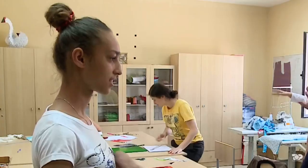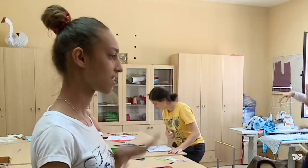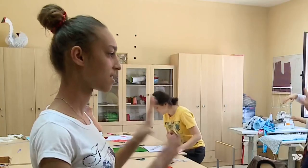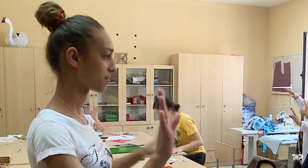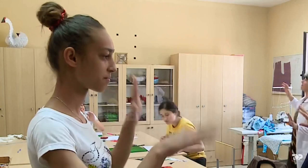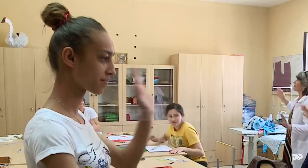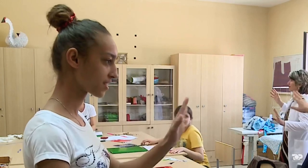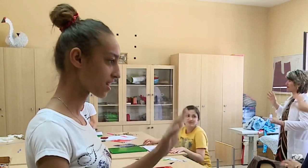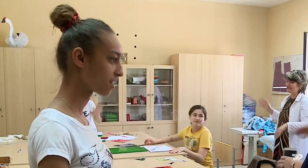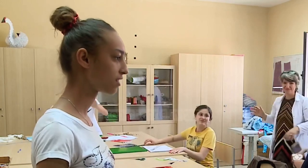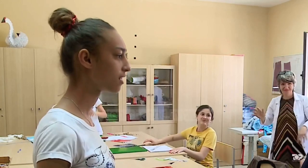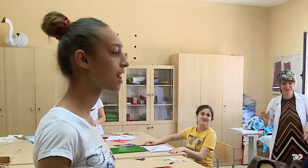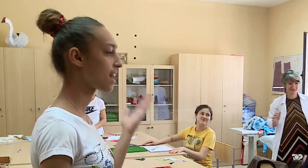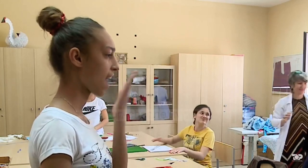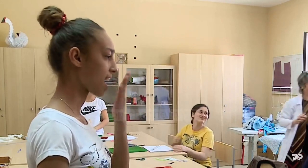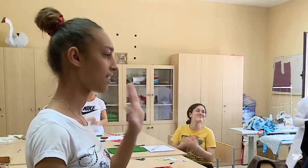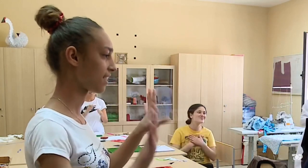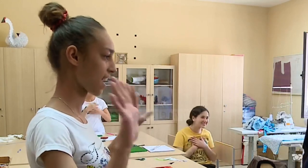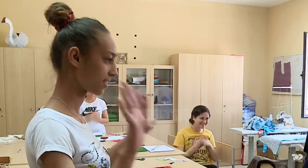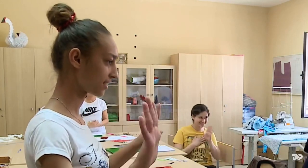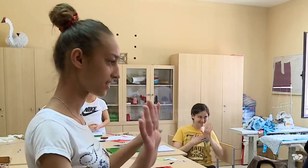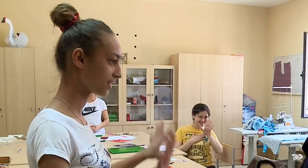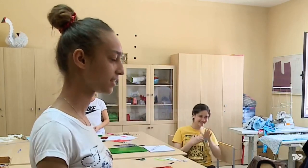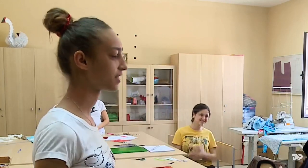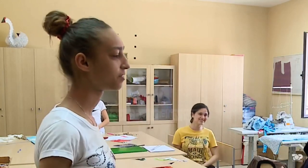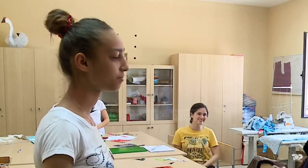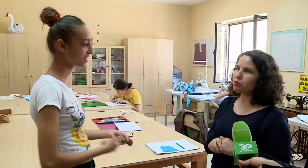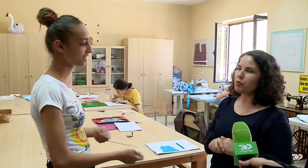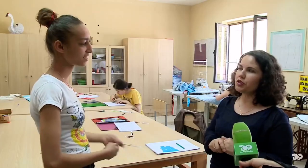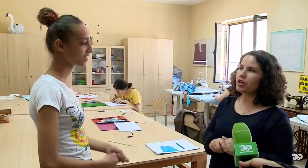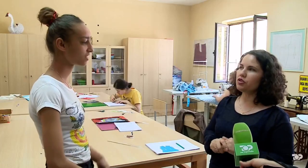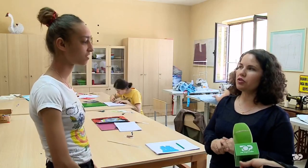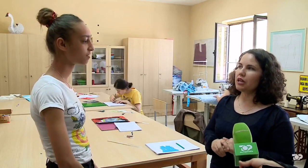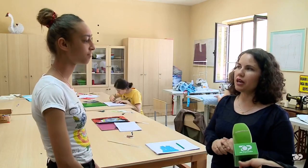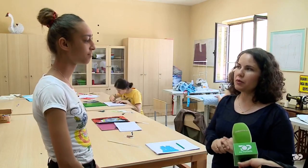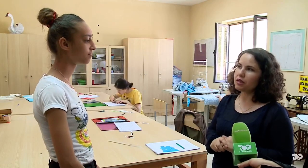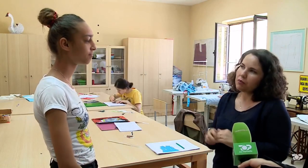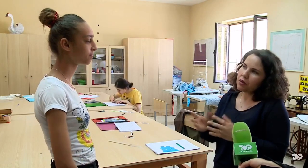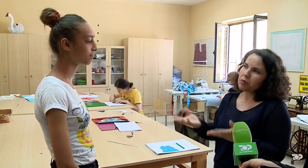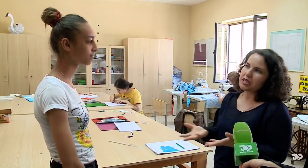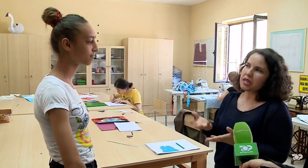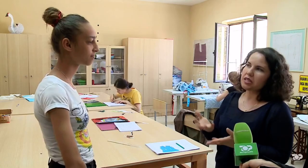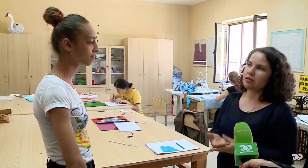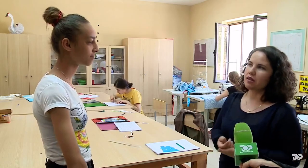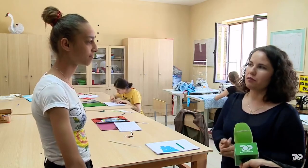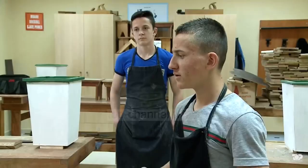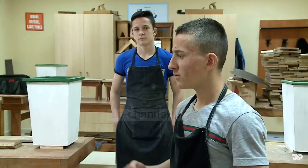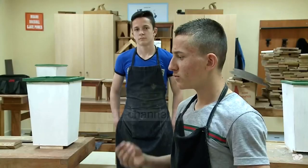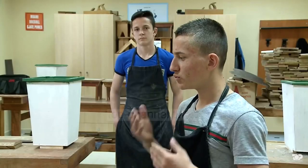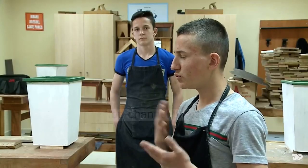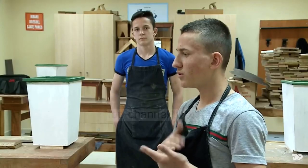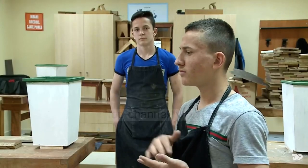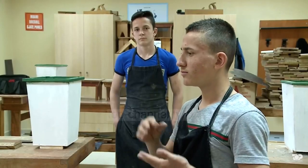Mua më pëlqen shumë që të bëhem një robaqep, se shumë e mirë. Më pëlqen që në të ardhmen të kem dhe një biznesin tim. Dua të mësoj shumë